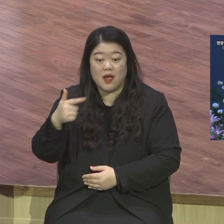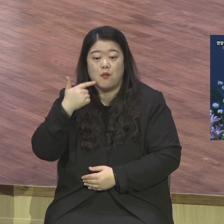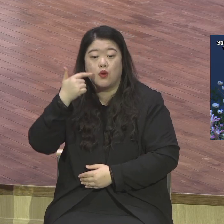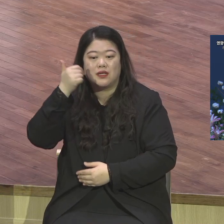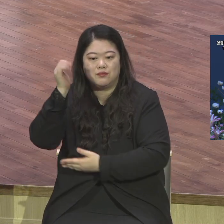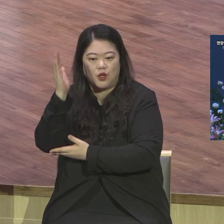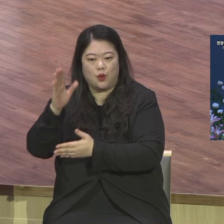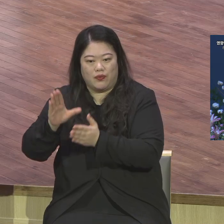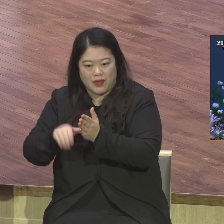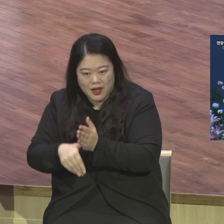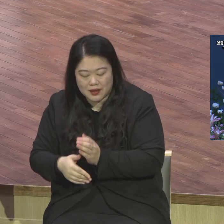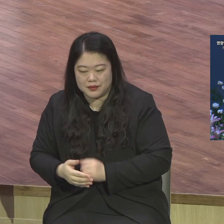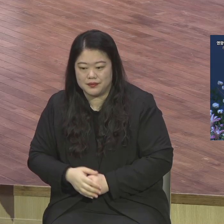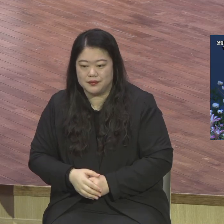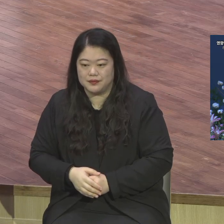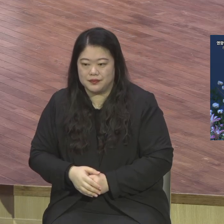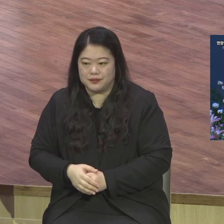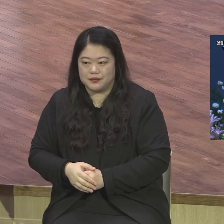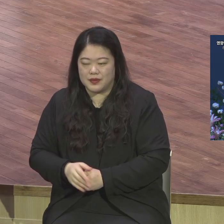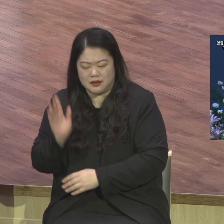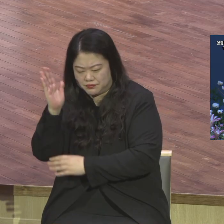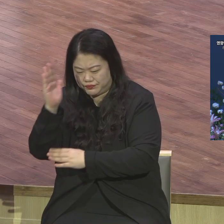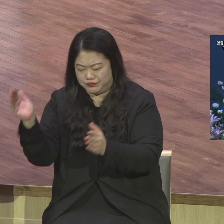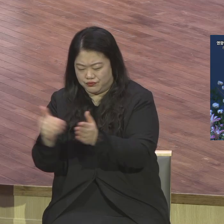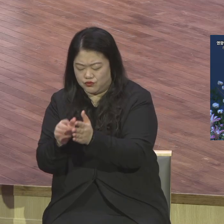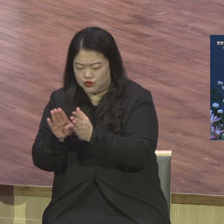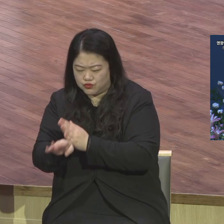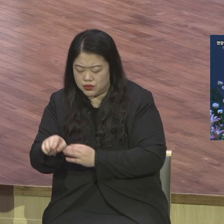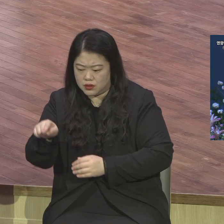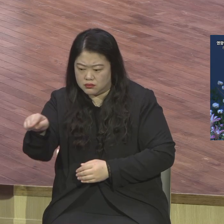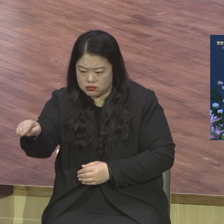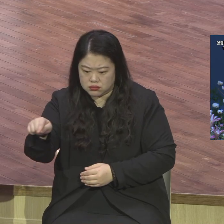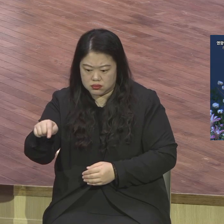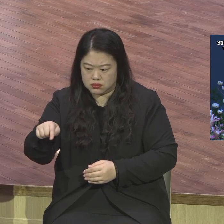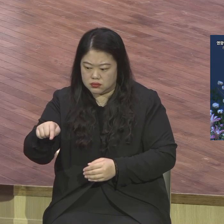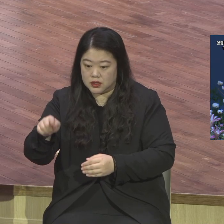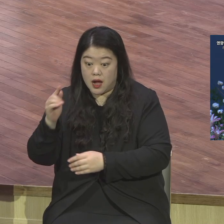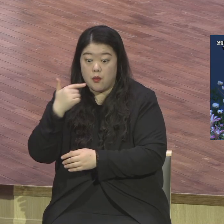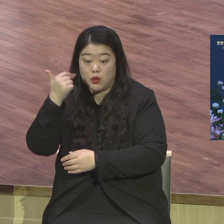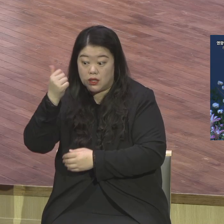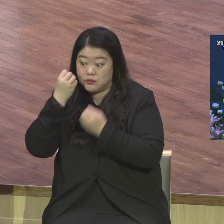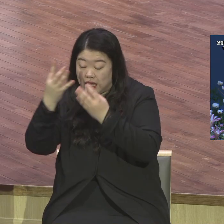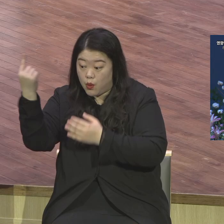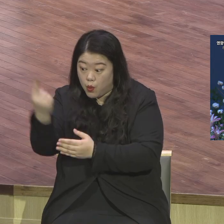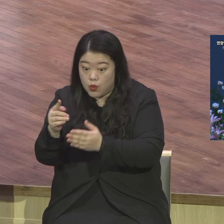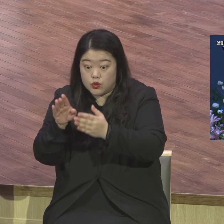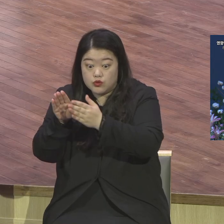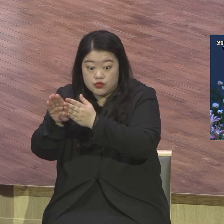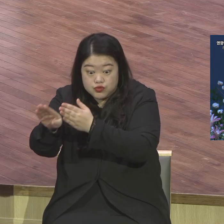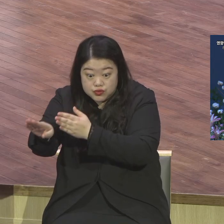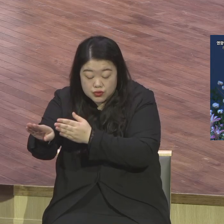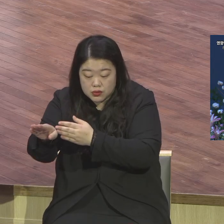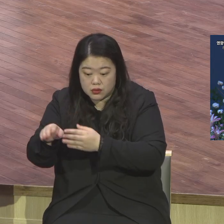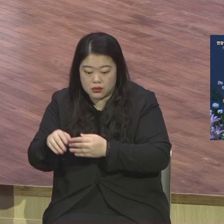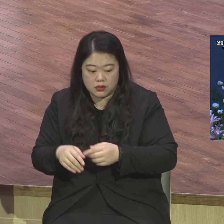닳도록 그 목사님을 칭찬했어요. 특별히 그 목사님이 설교를 너무 잘한다는 겁니다.